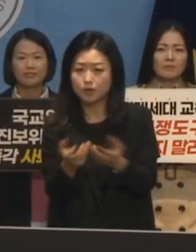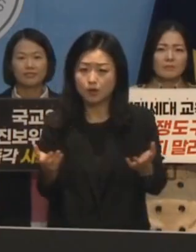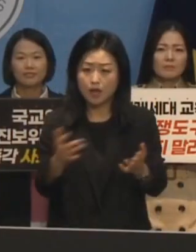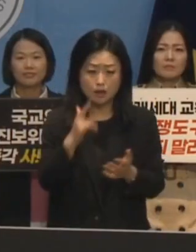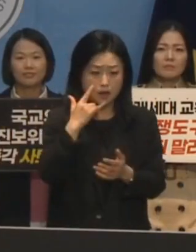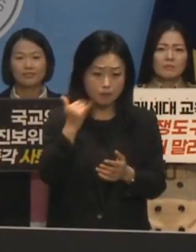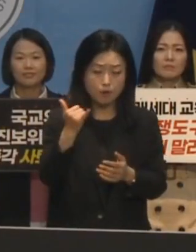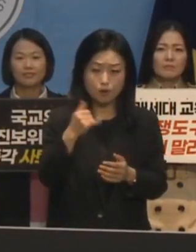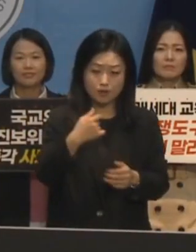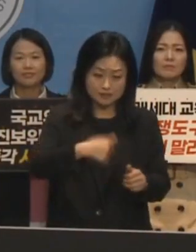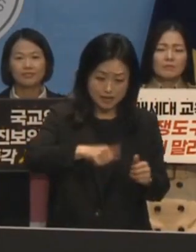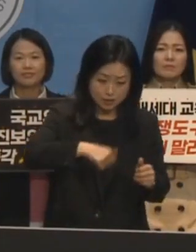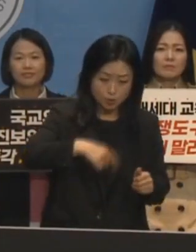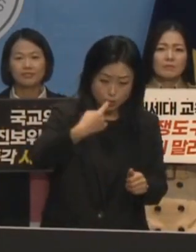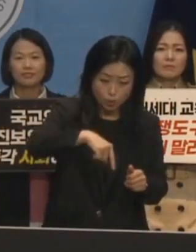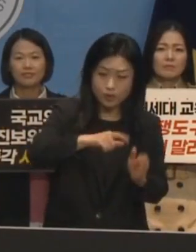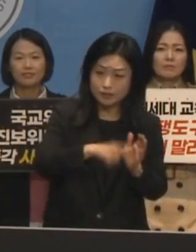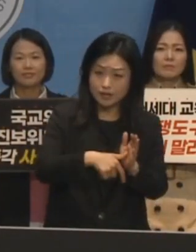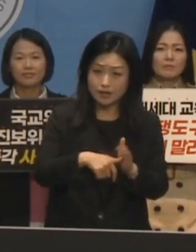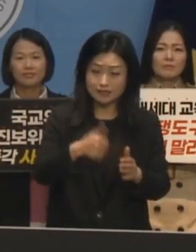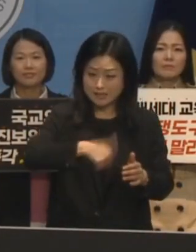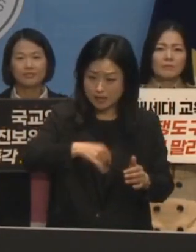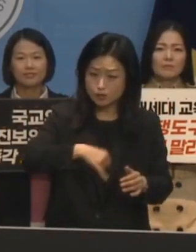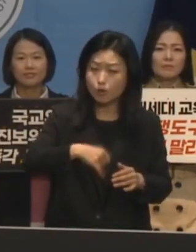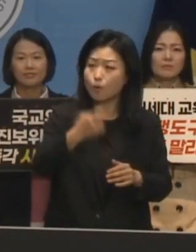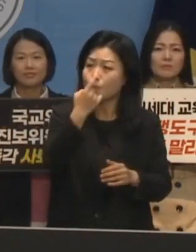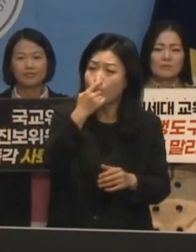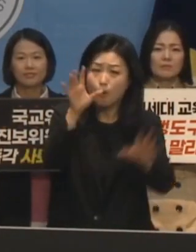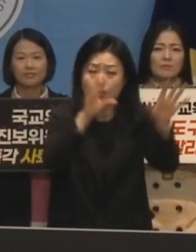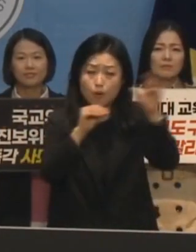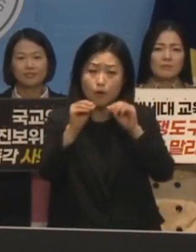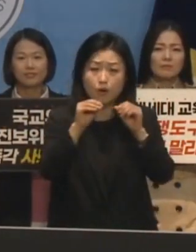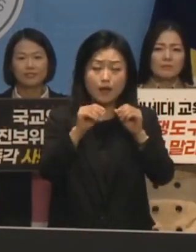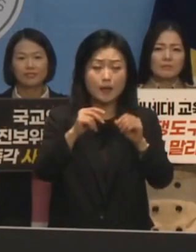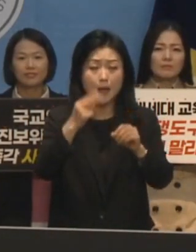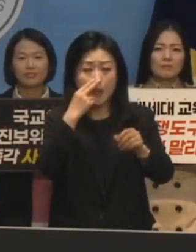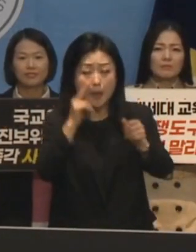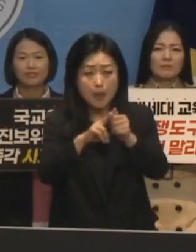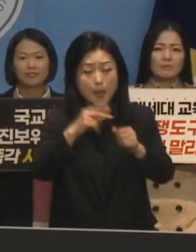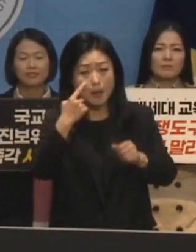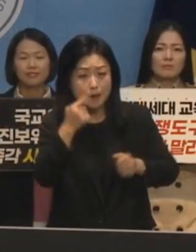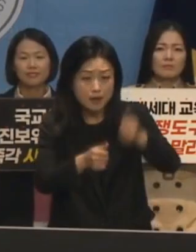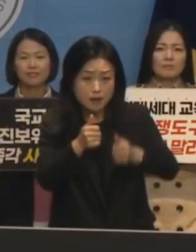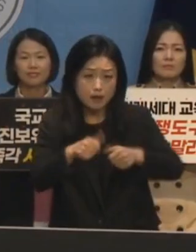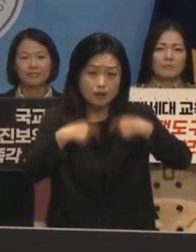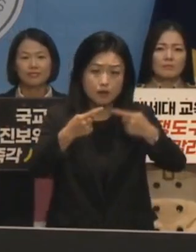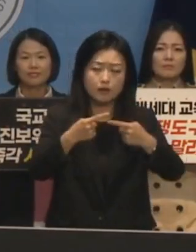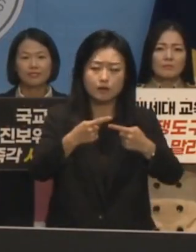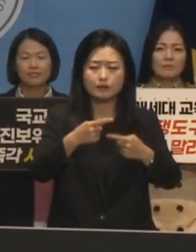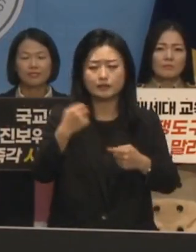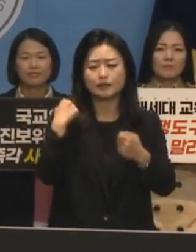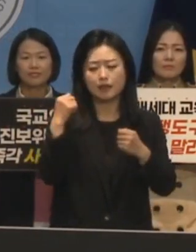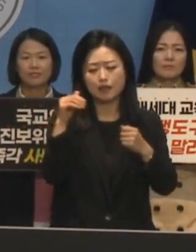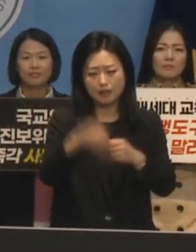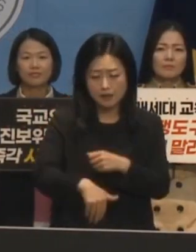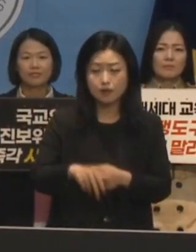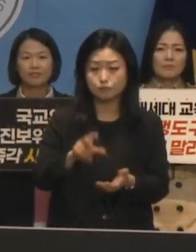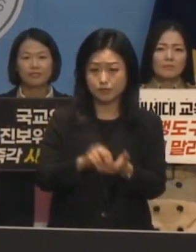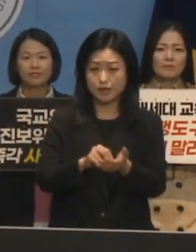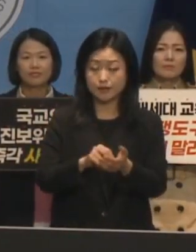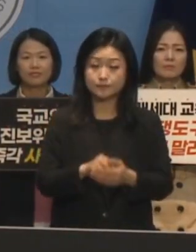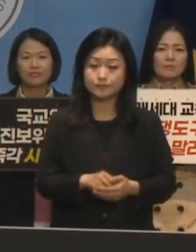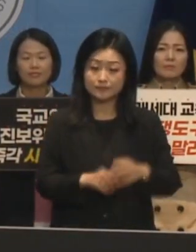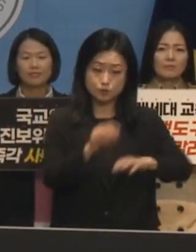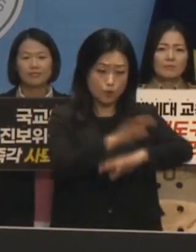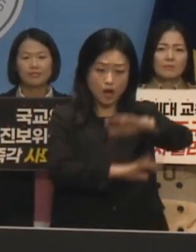동기와 도전정신 등이 사라져가는 현실을 매우 우려하고 있다. 교육은 이념에 따른 교육 실험이 되어서는 안